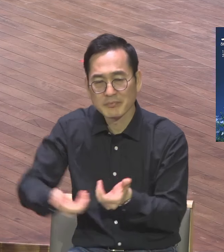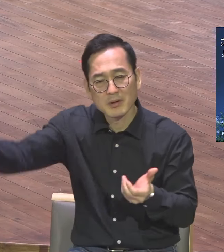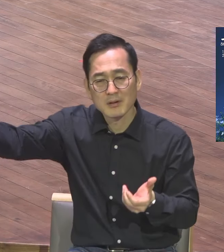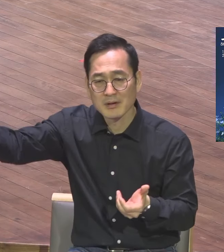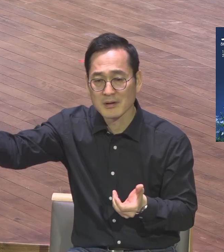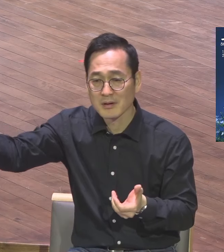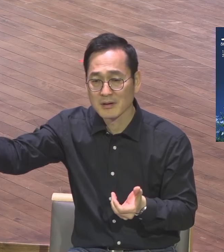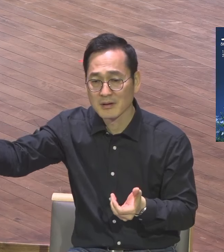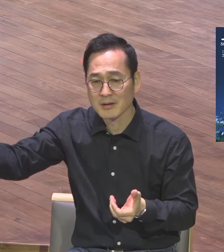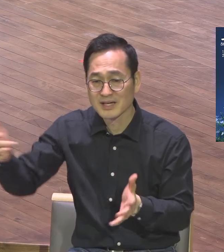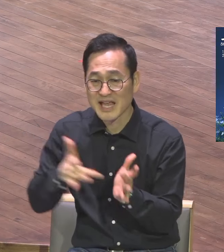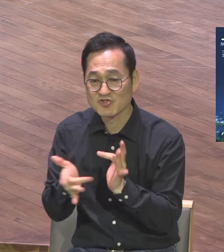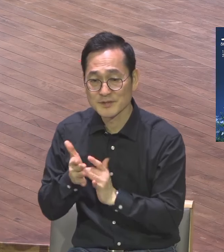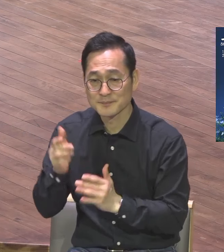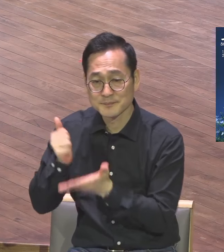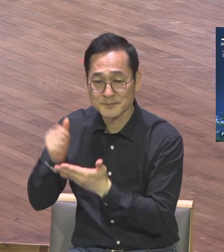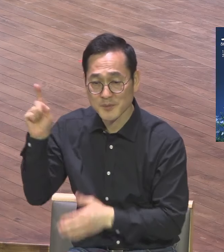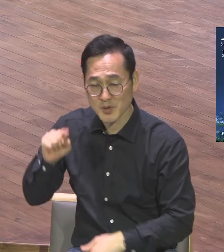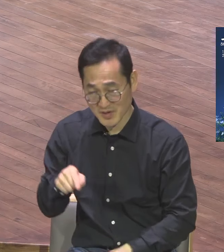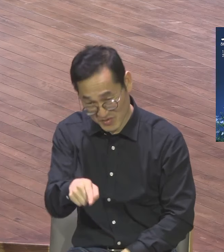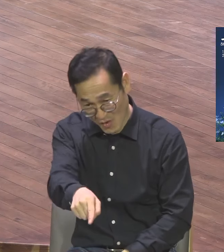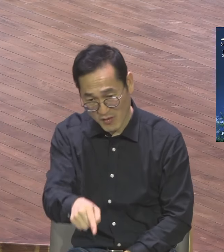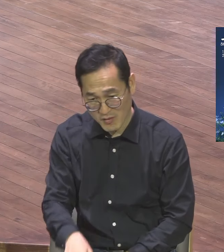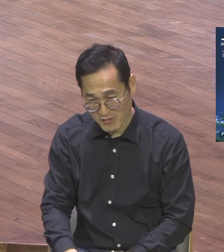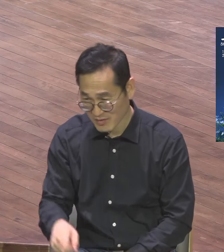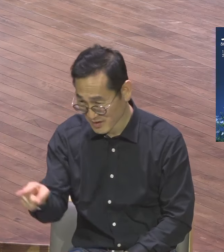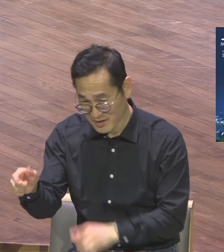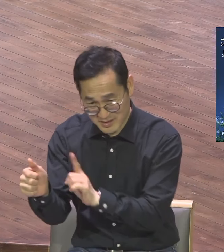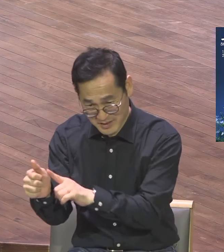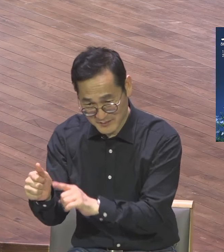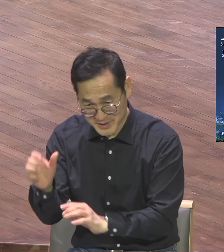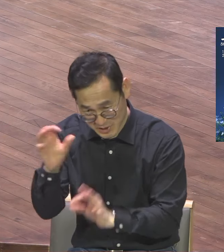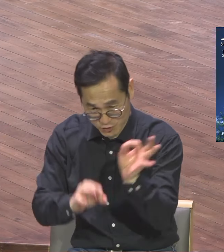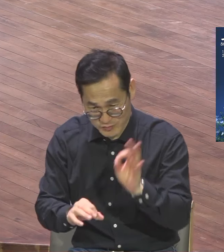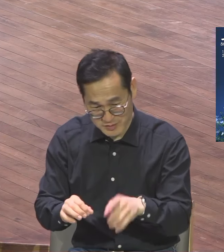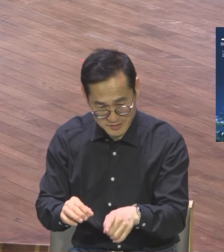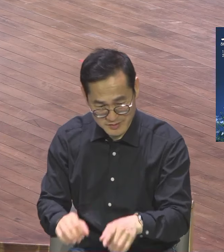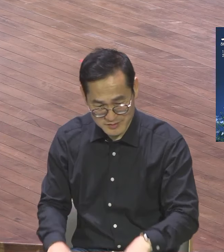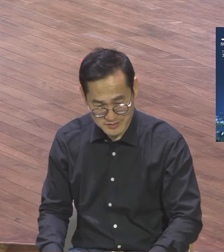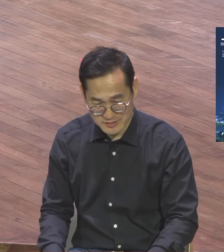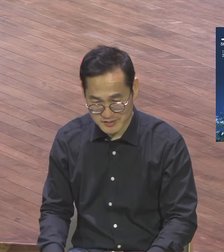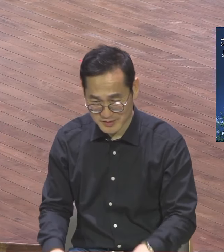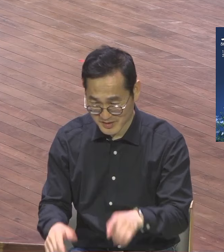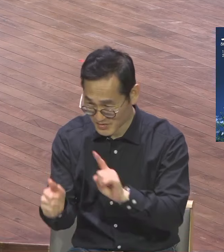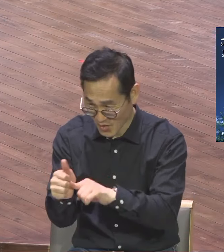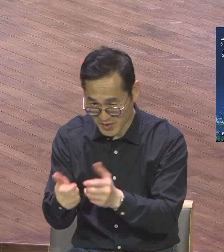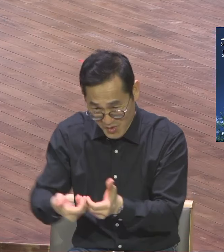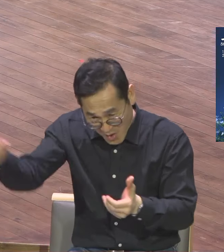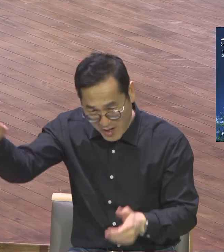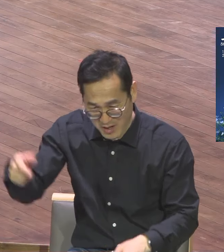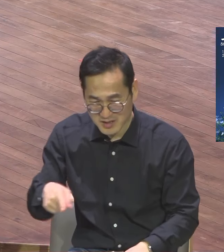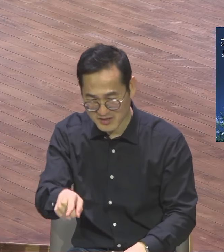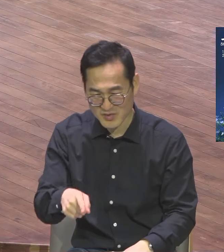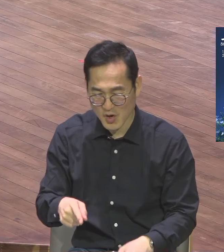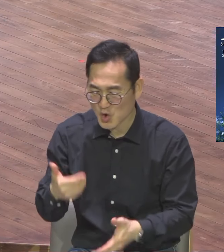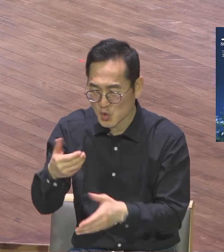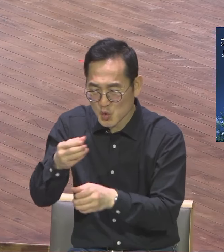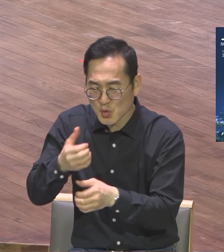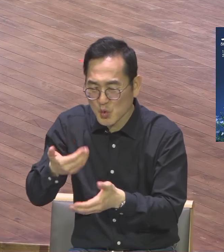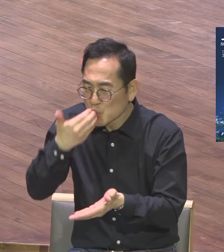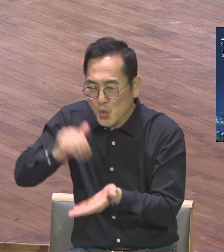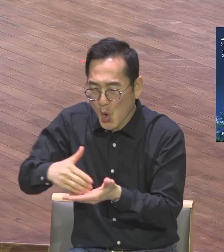실족시켰다. 예수님 뭐라 그랬어요? 너 한 영혼 실족시켰으면 너 목에 연자 맷돌 달고 바다에 빠져 죽으라